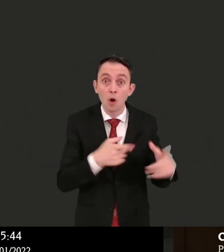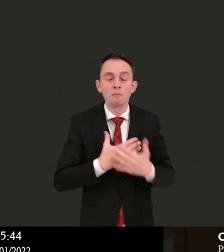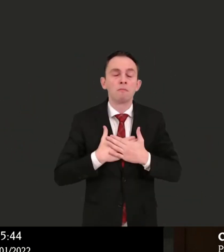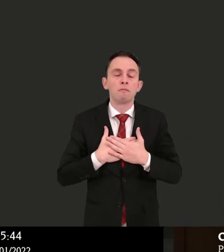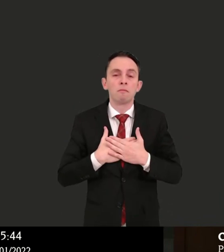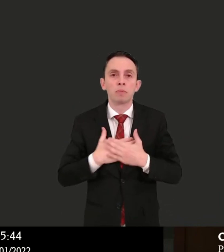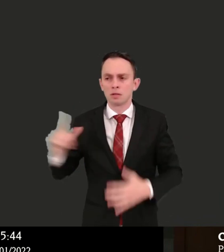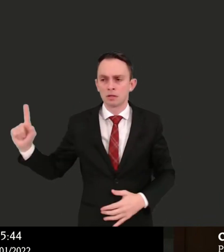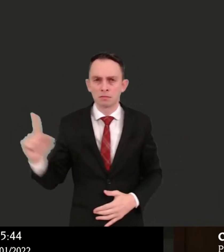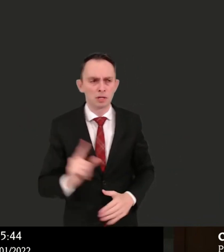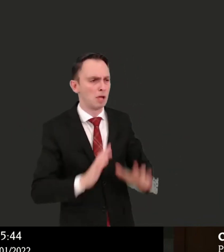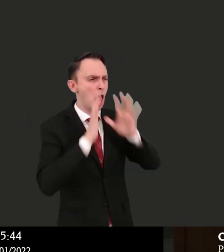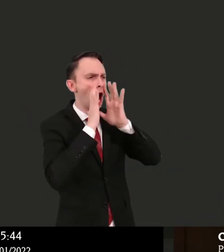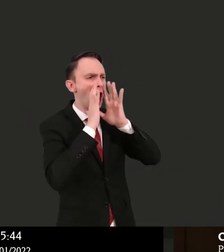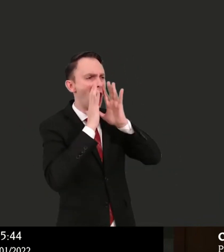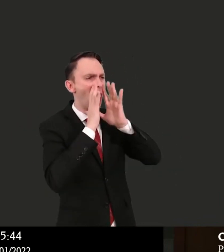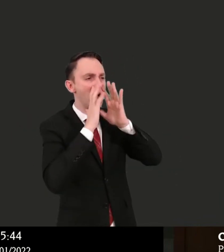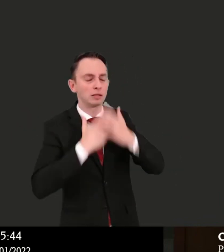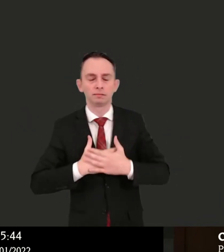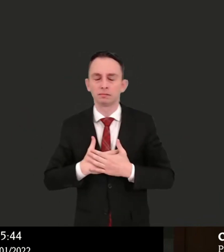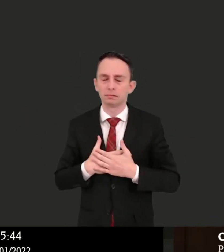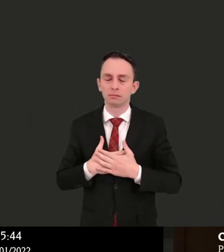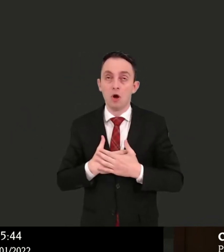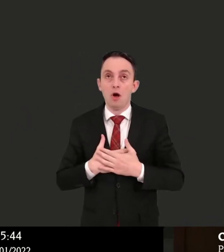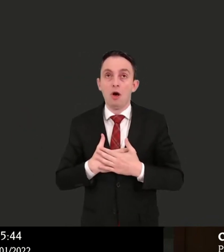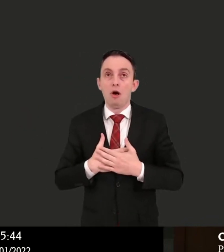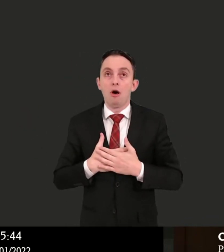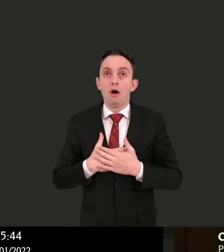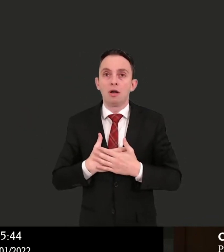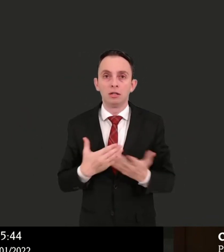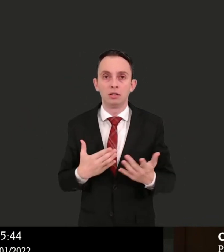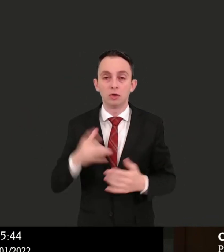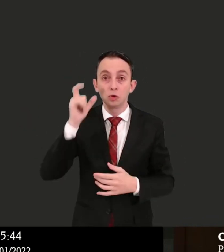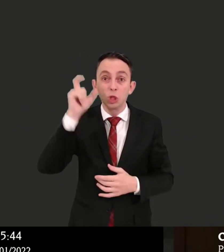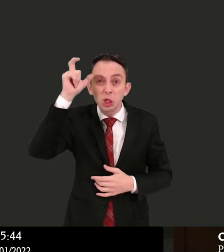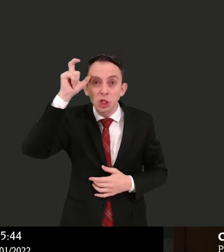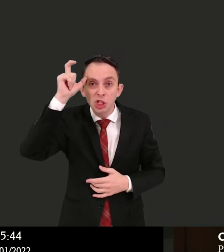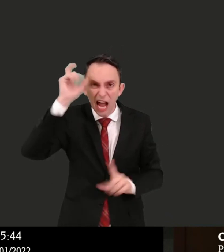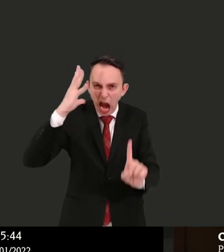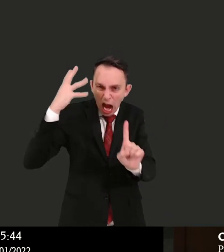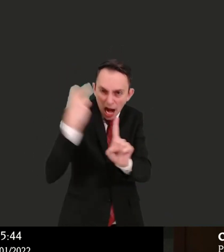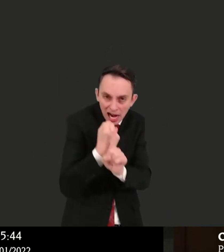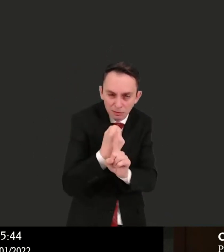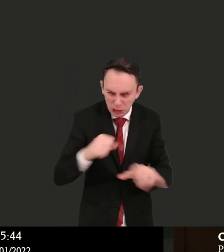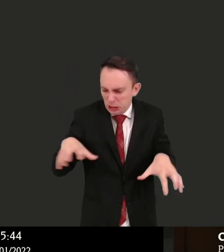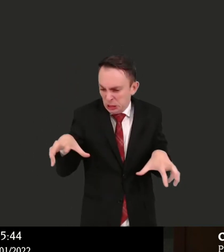sepultura. Os demônios gritavam, nós te conhecemos. Não tinha como negar a autoridade